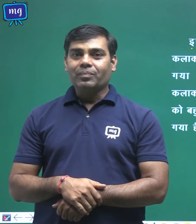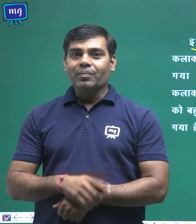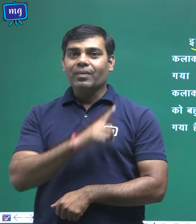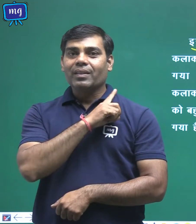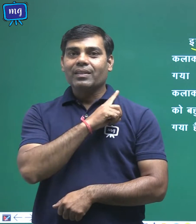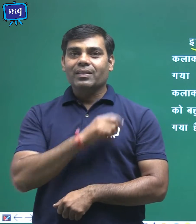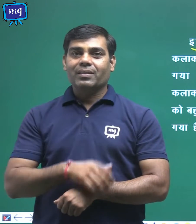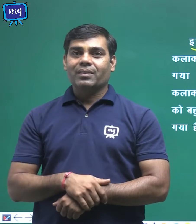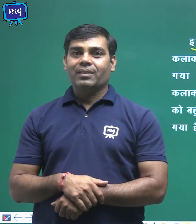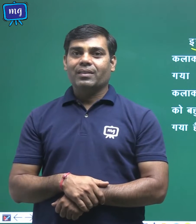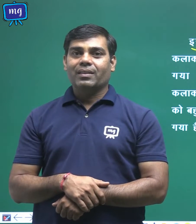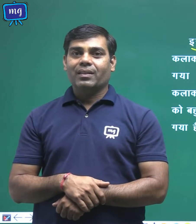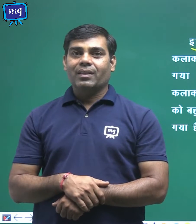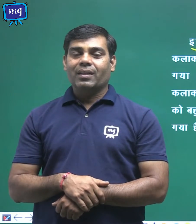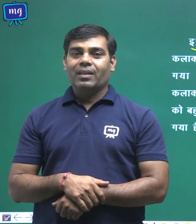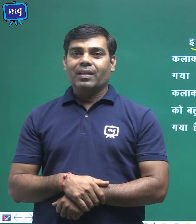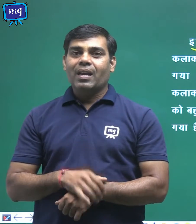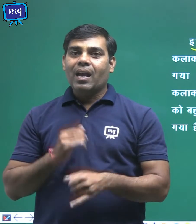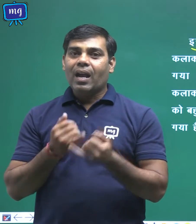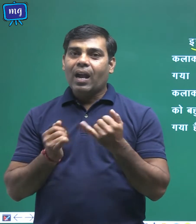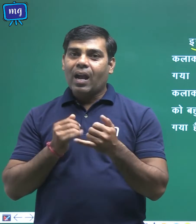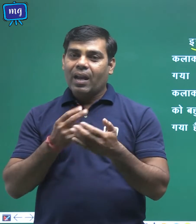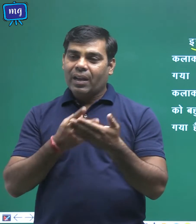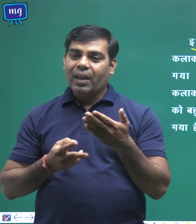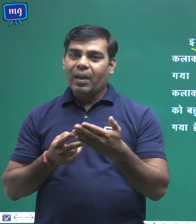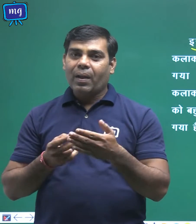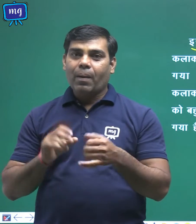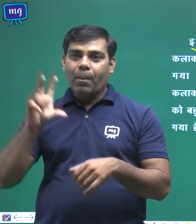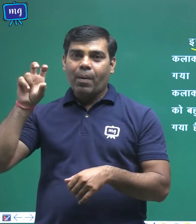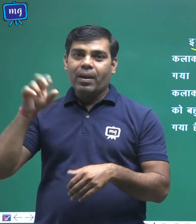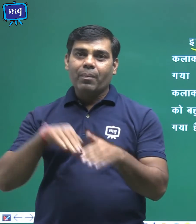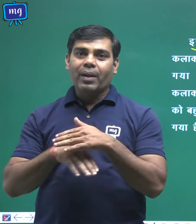इस कहानी पाठ में